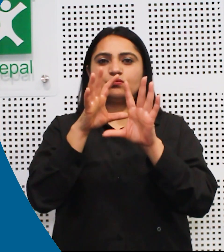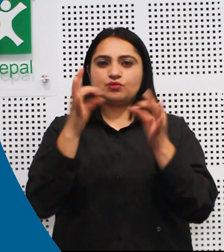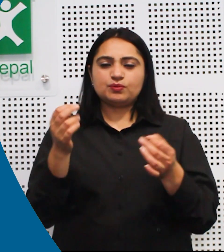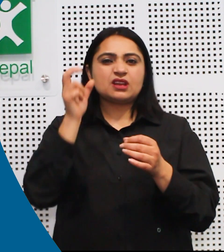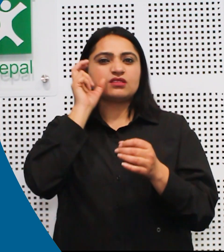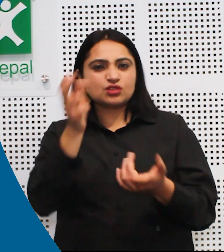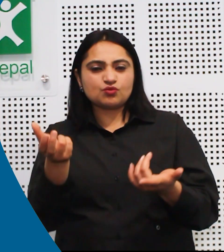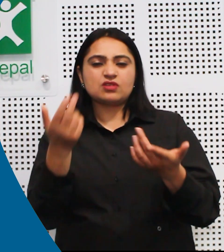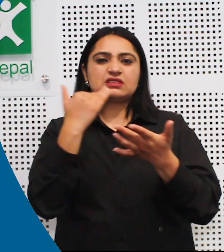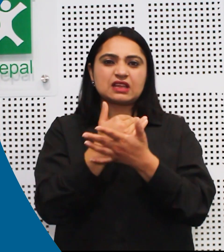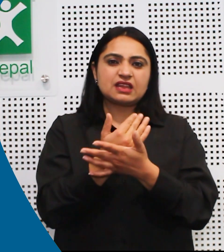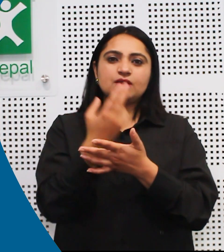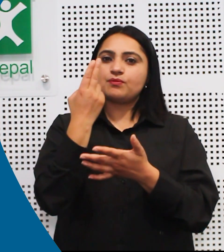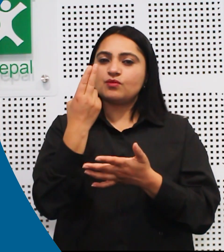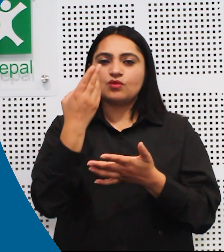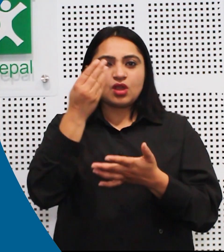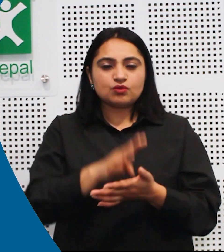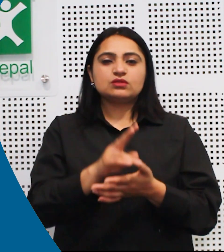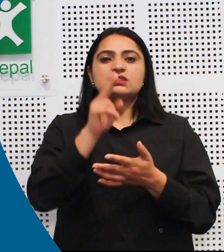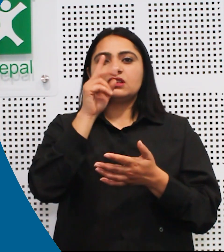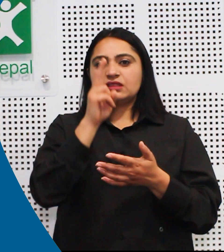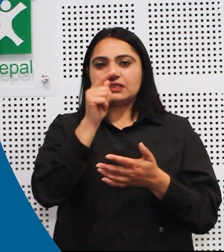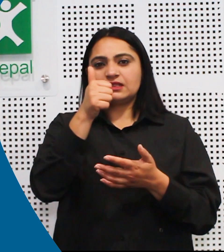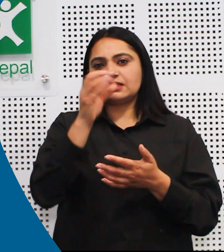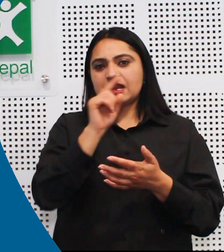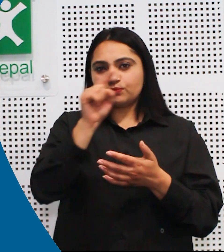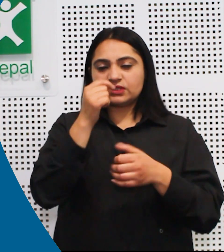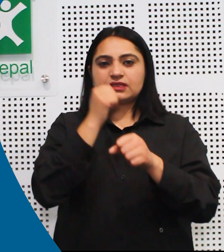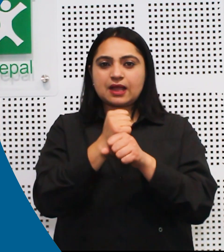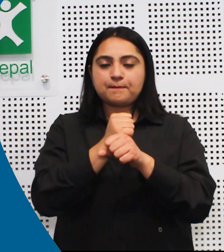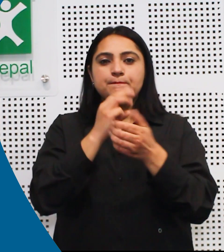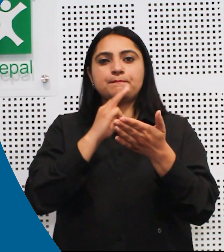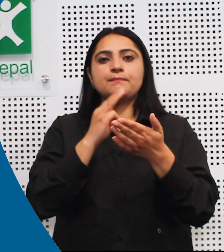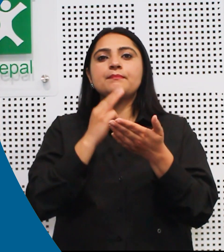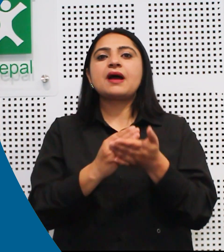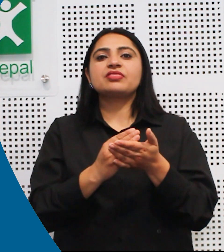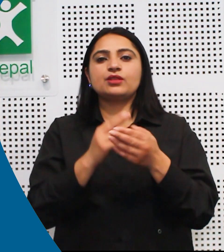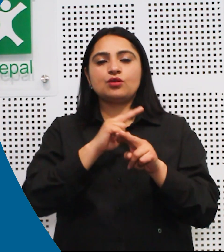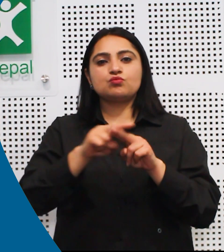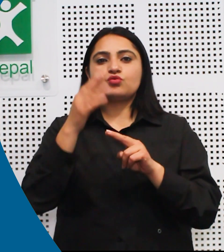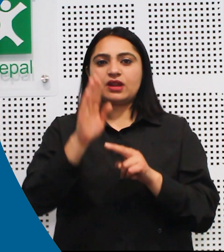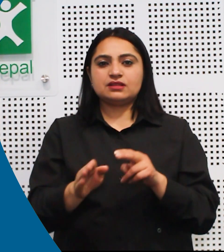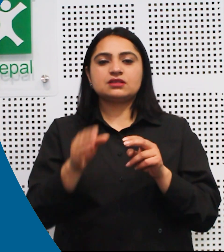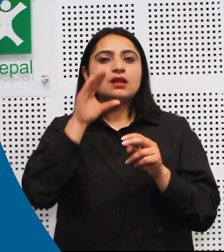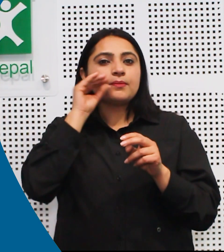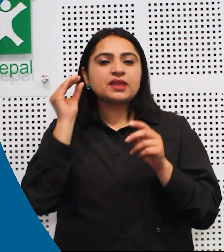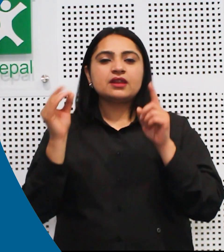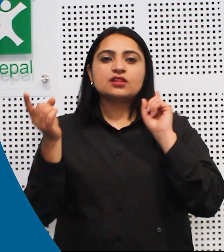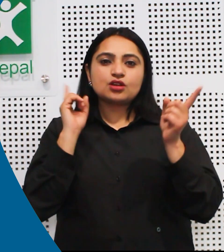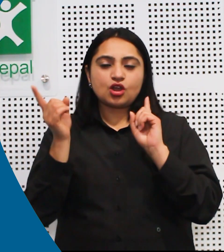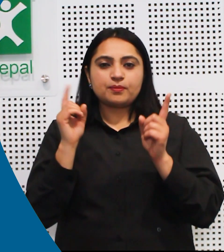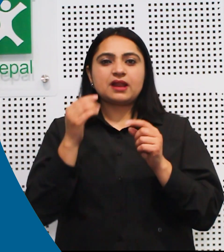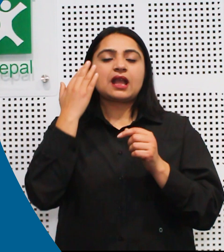दिवस समारोह पर्ने भएकाले 60% काम मात्र हुन सकेको छ। वीरेन्द्रनगर नगरपालिकाका